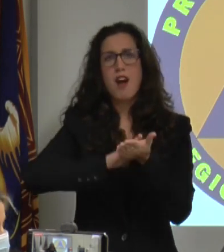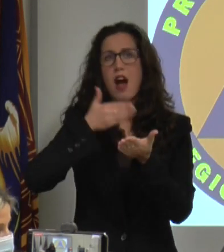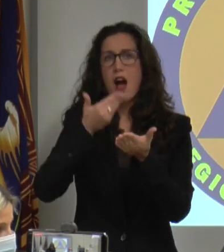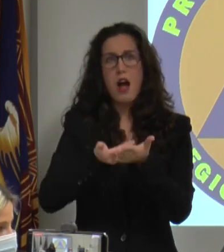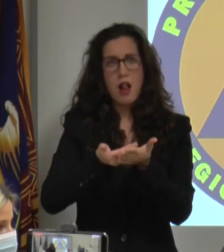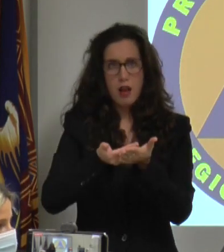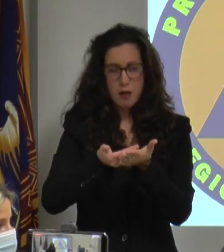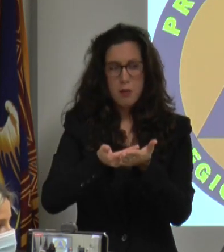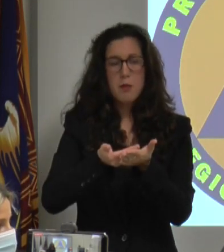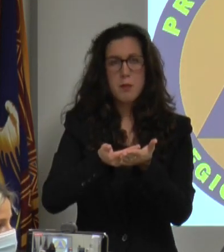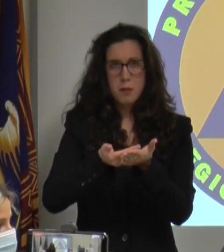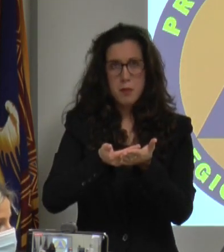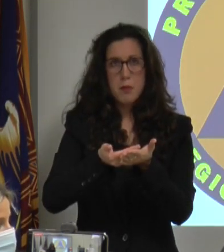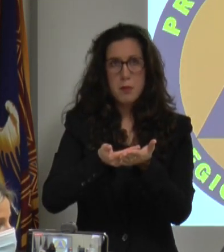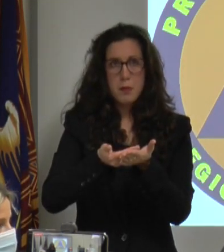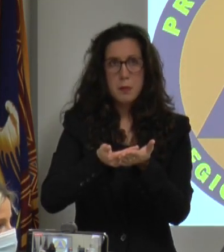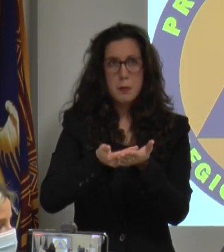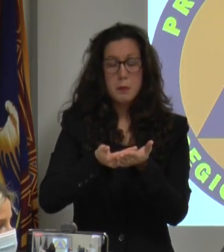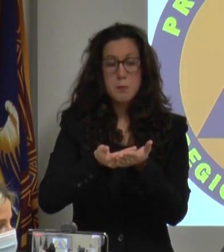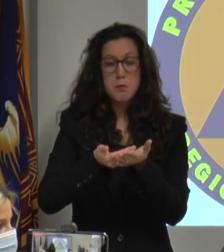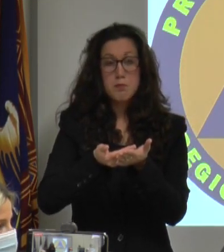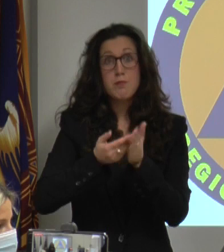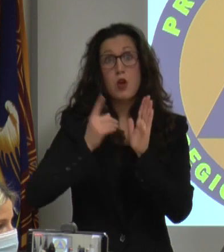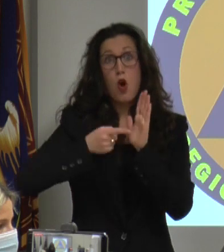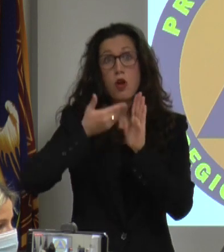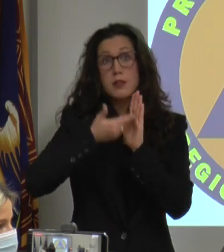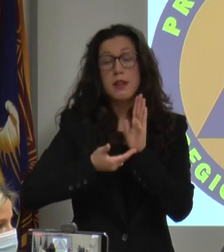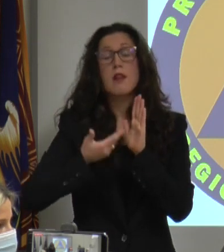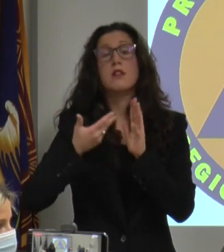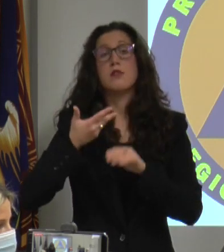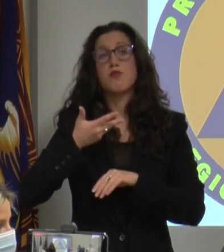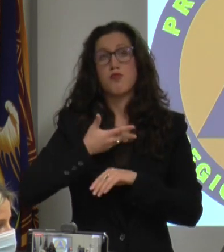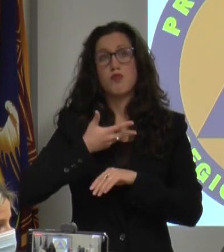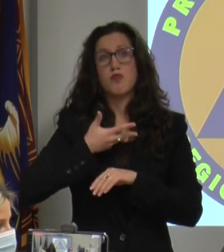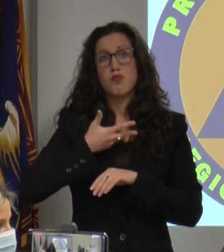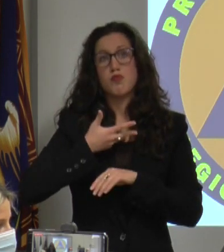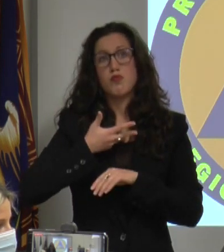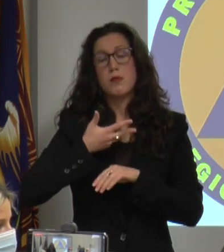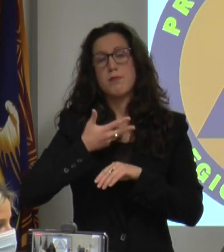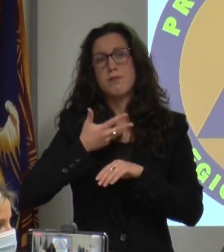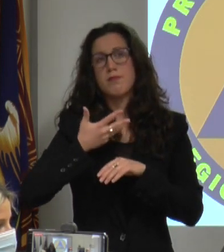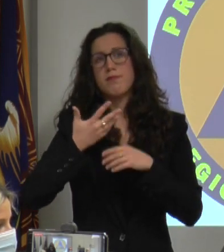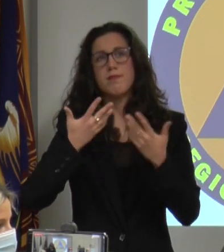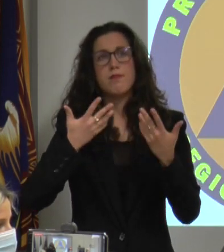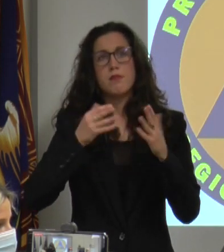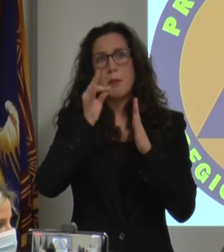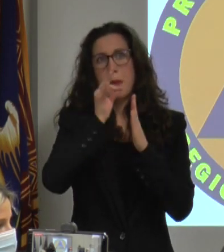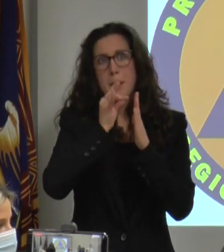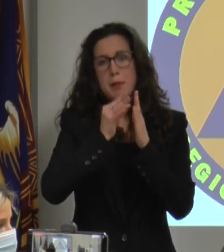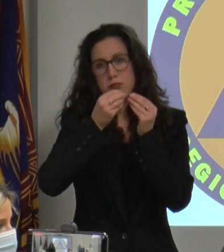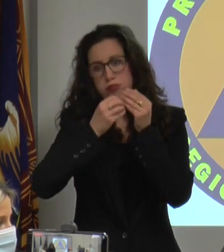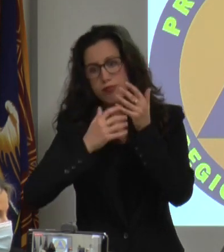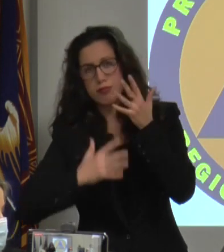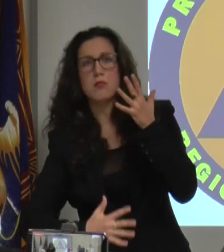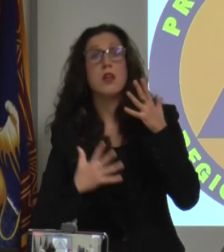degli aspetti che consideriamo cruciali e se dovessimo fare l'estrema sintesi di l'ordinanza dovrei dire che